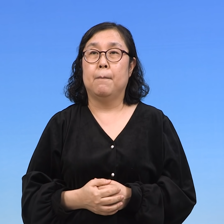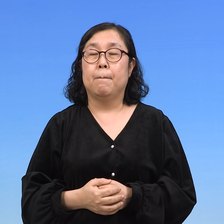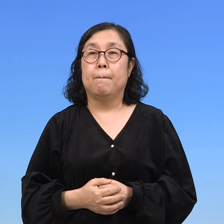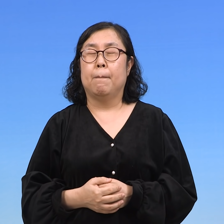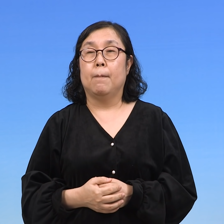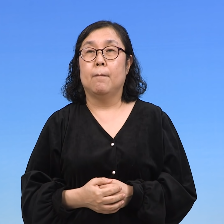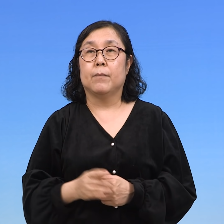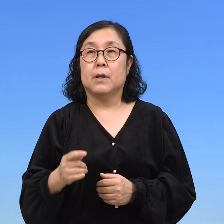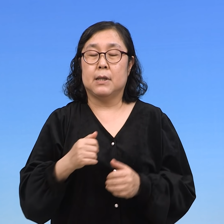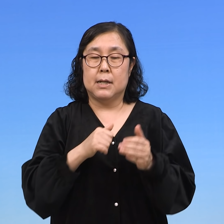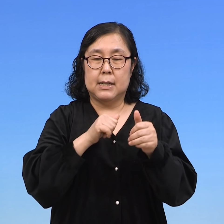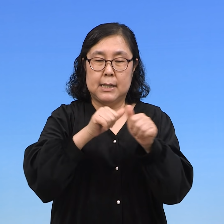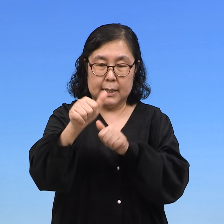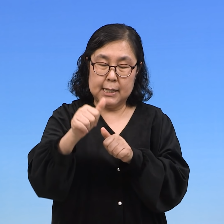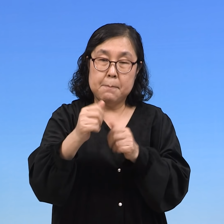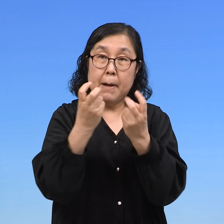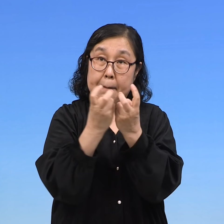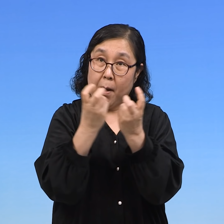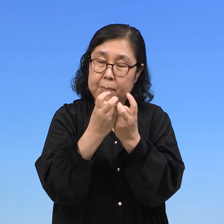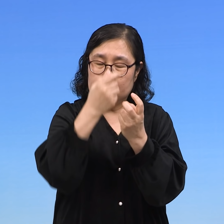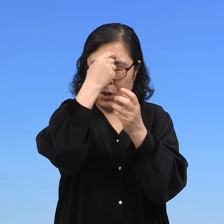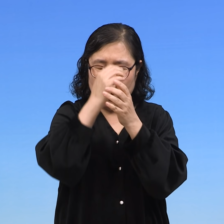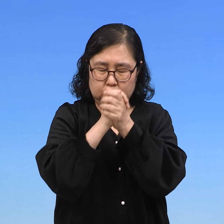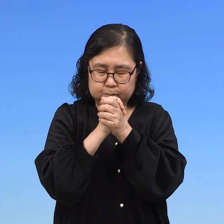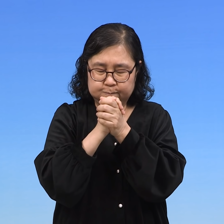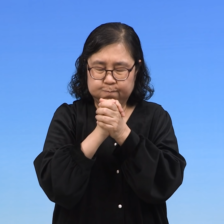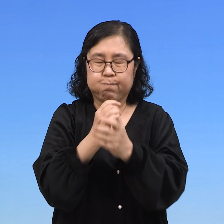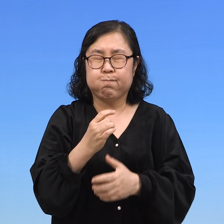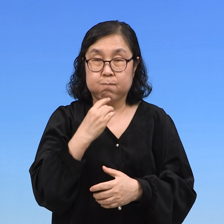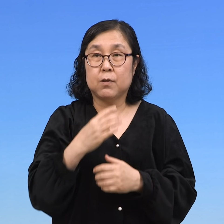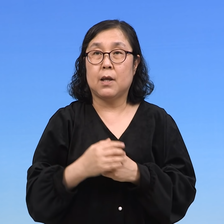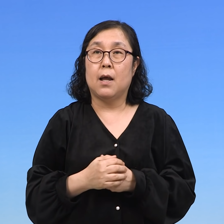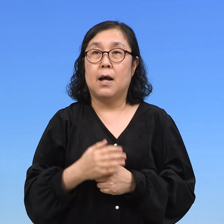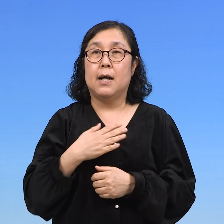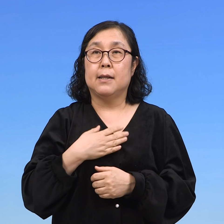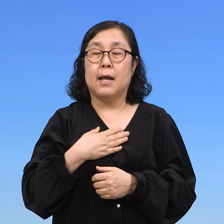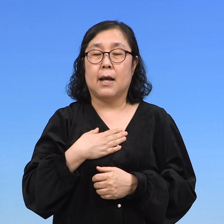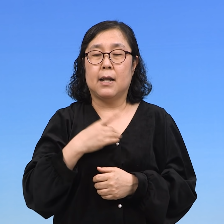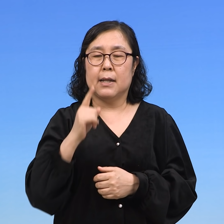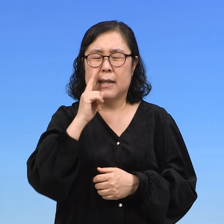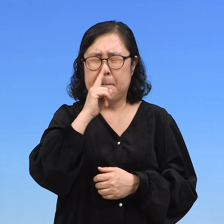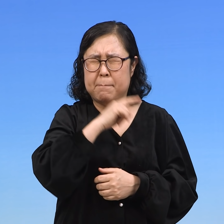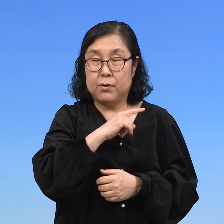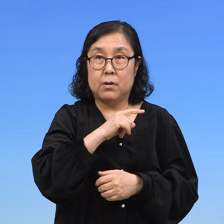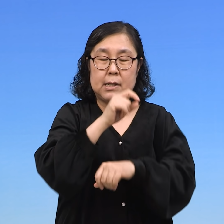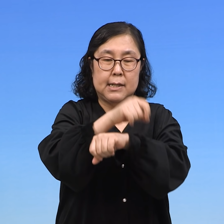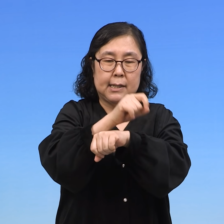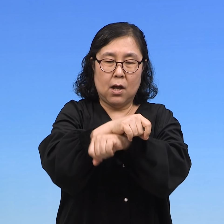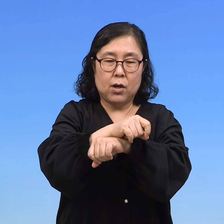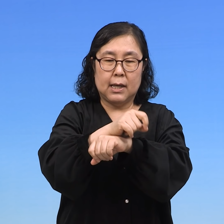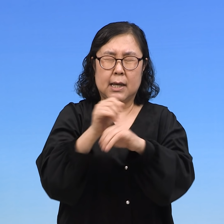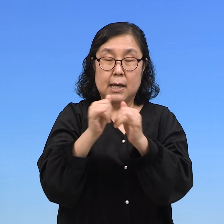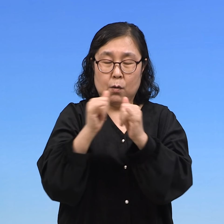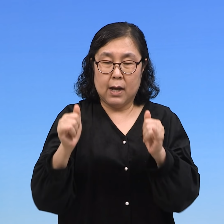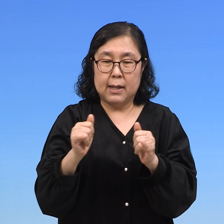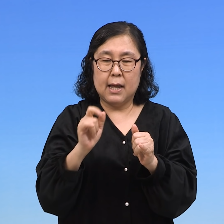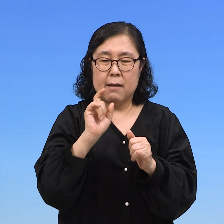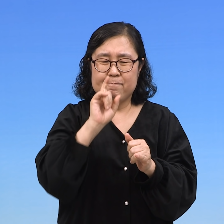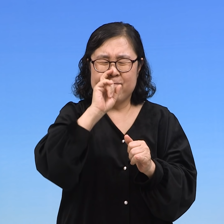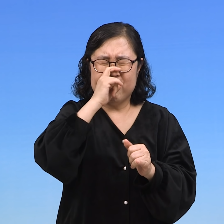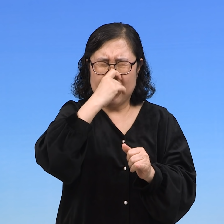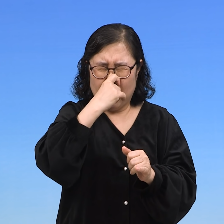이걸 이기는 비결은 기도밖에 없습니다 하나님 제가 이 비열한 서기관의 이 추한 모습을